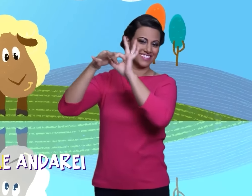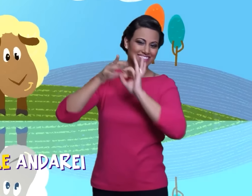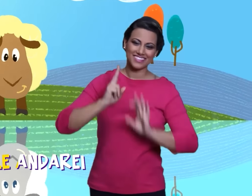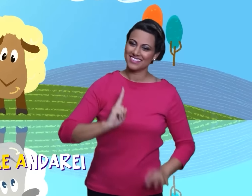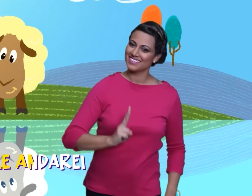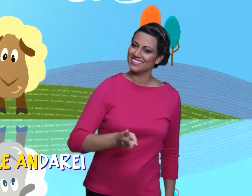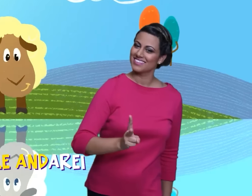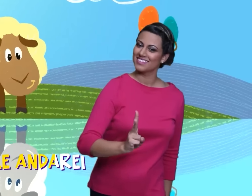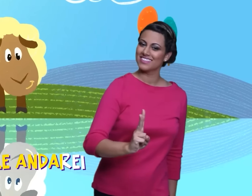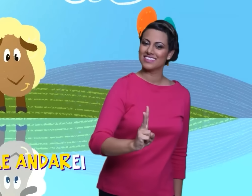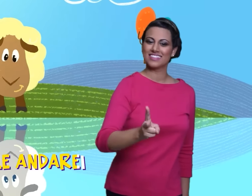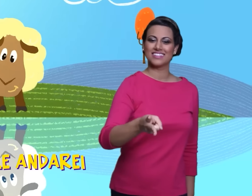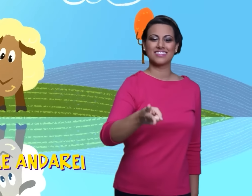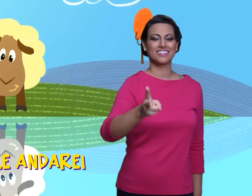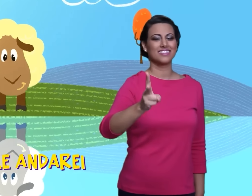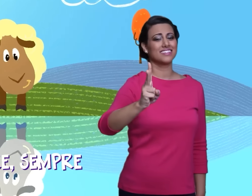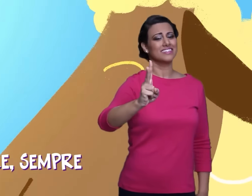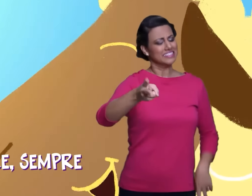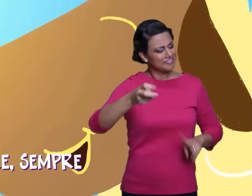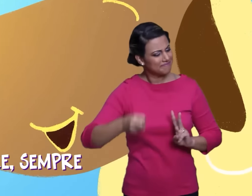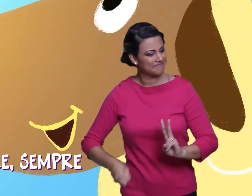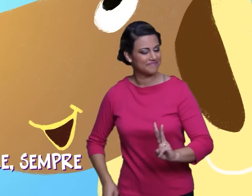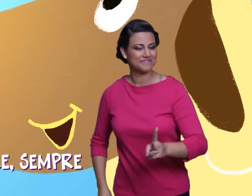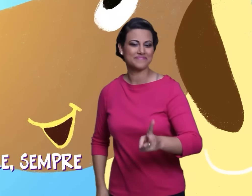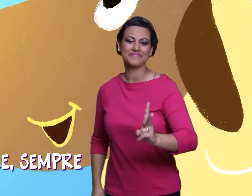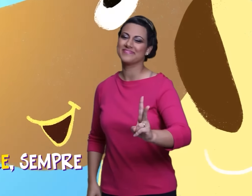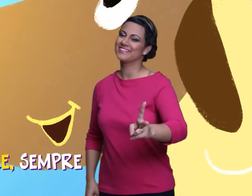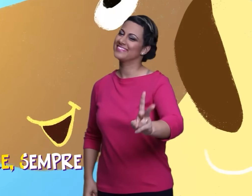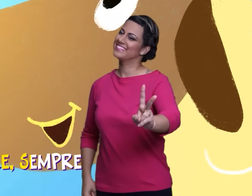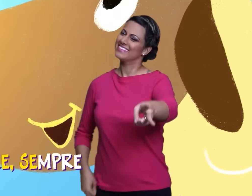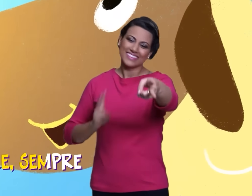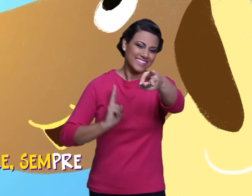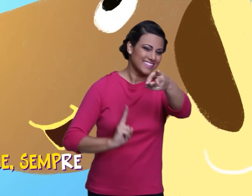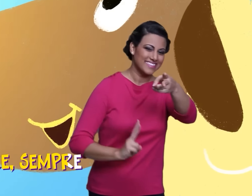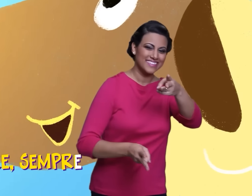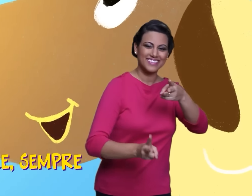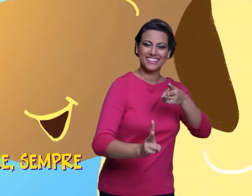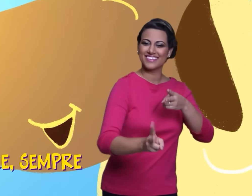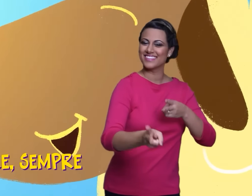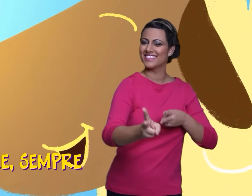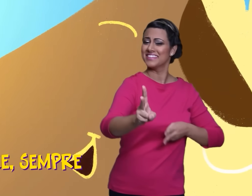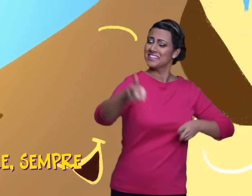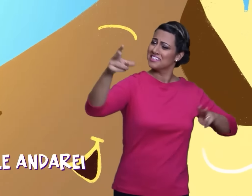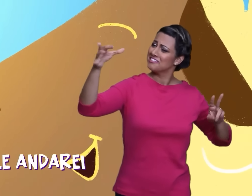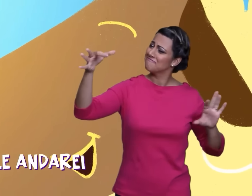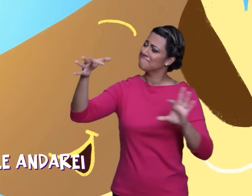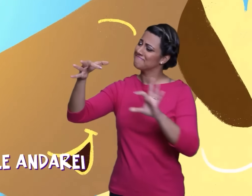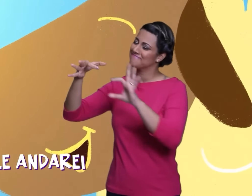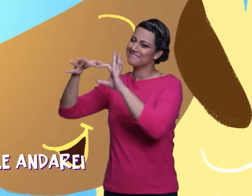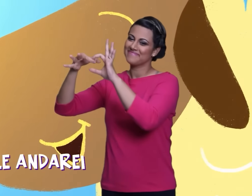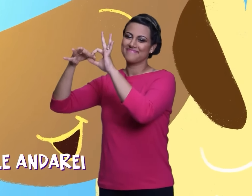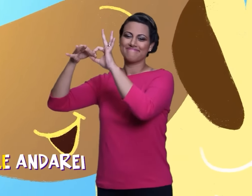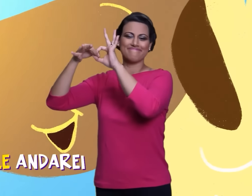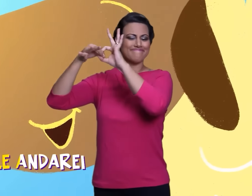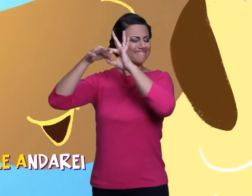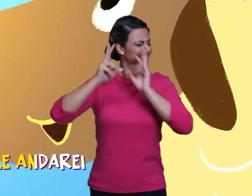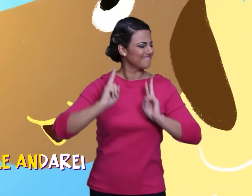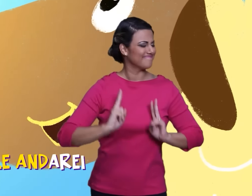Ele andarei. Sempre, sempre, com